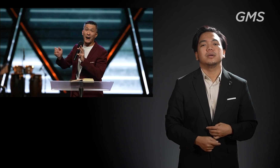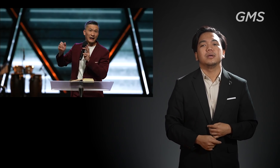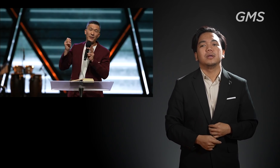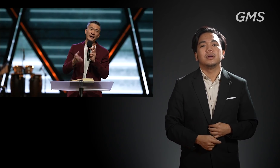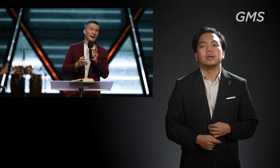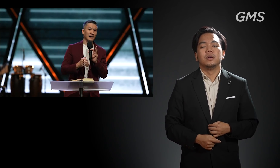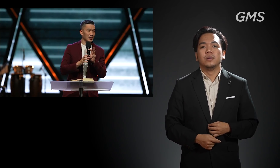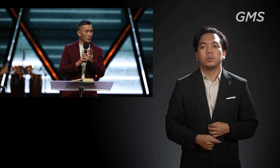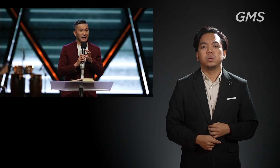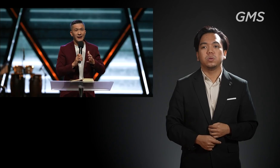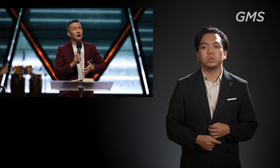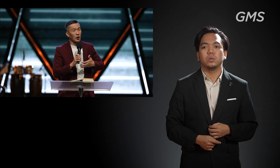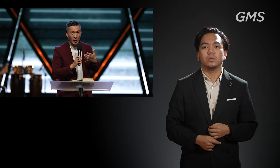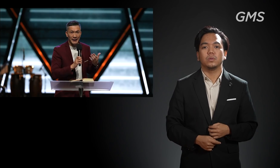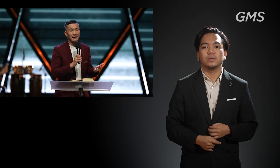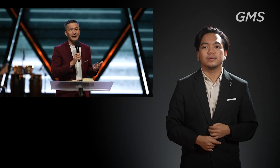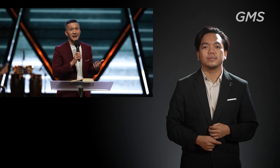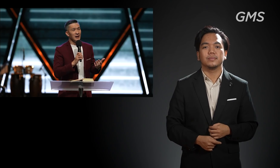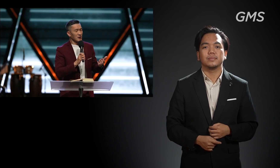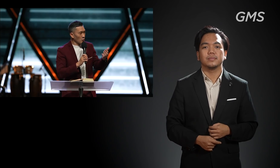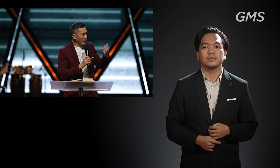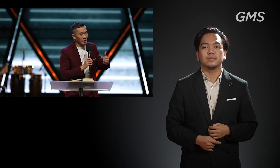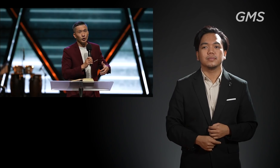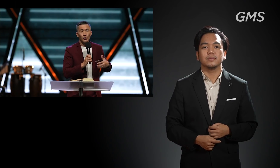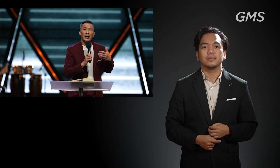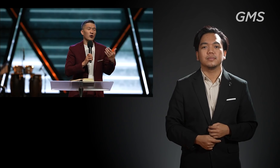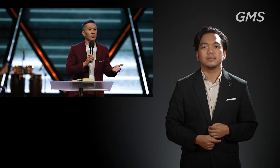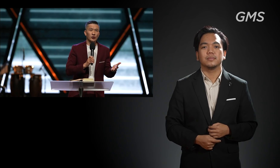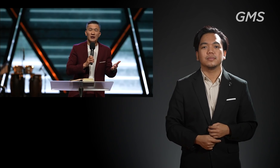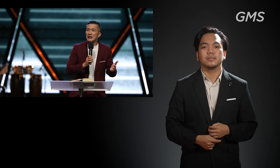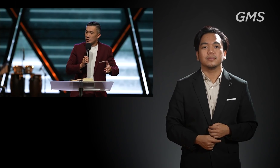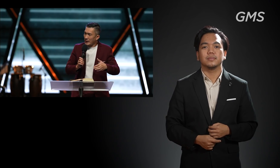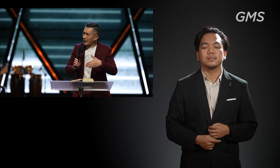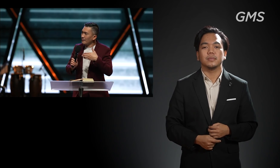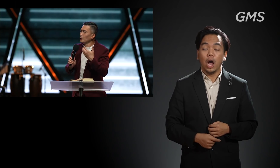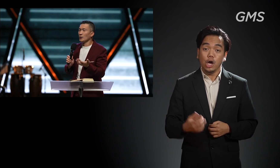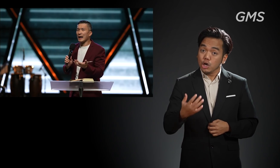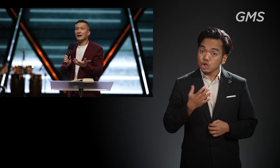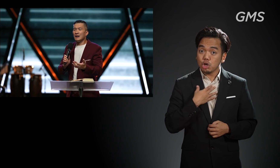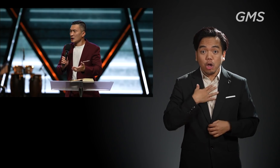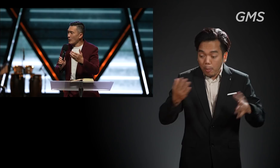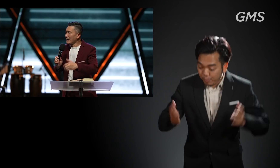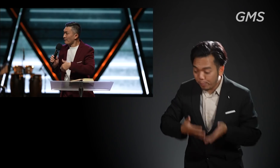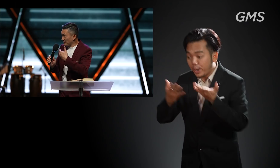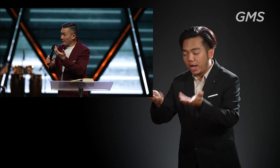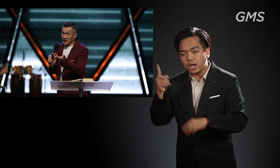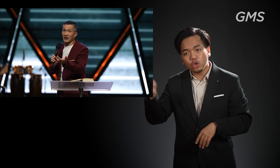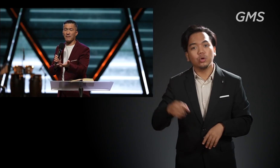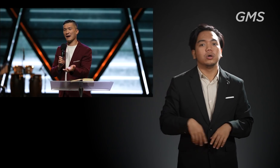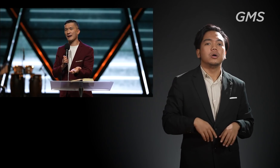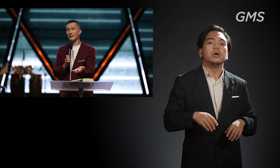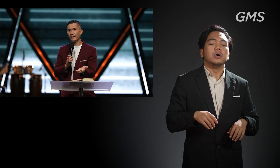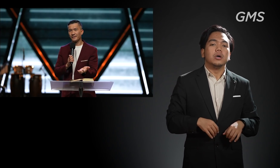kami bagi-bagikan sesuai dengan dorongan hati, sesuai dengan tuntunan Roh Kudus, sesuai dengan kebutuhan, sesuai dengan